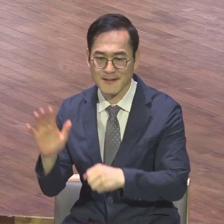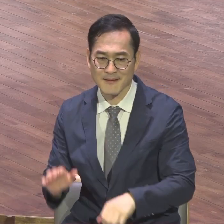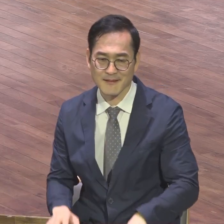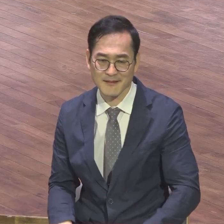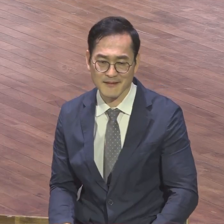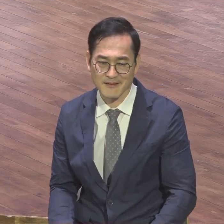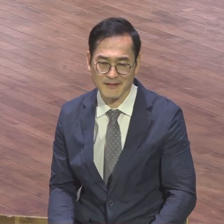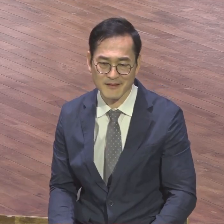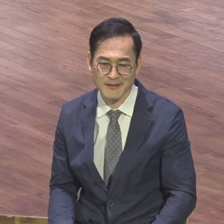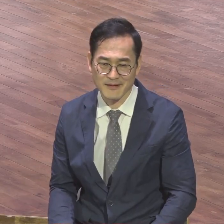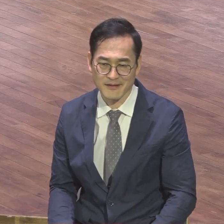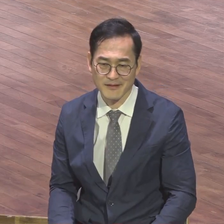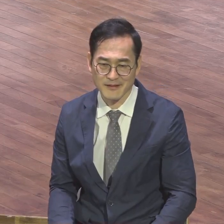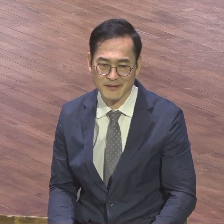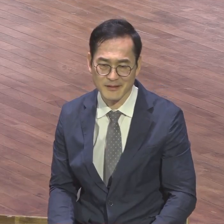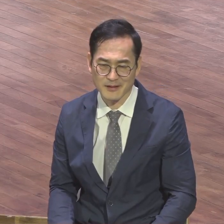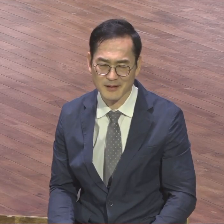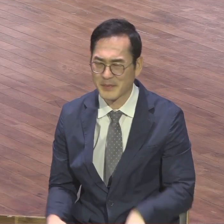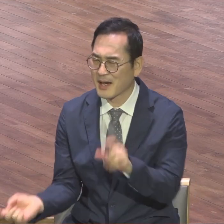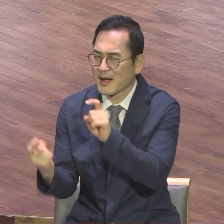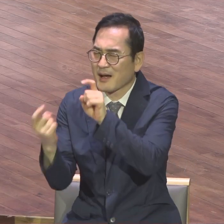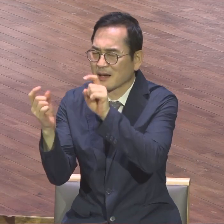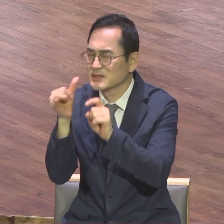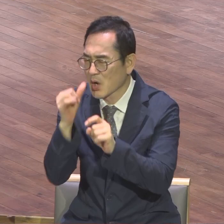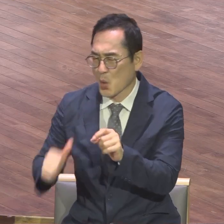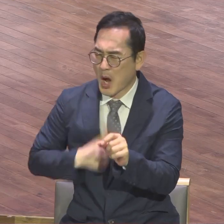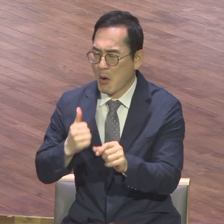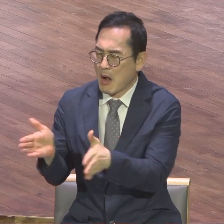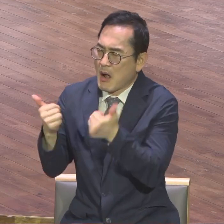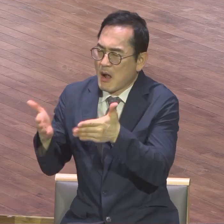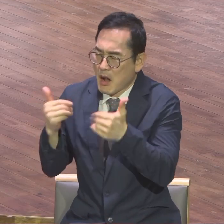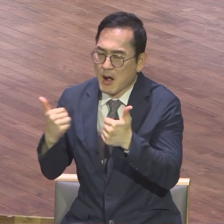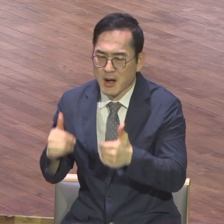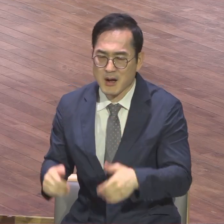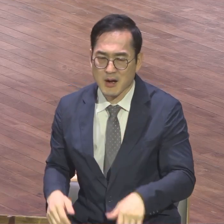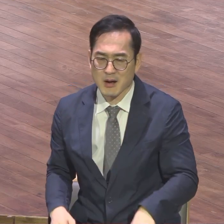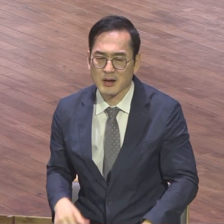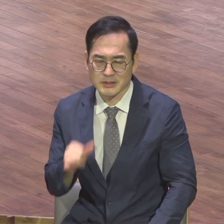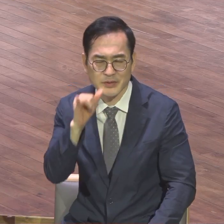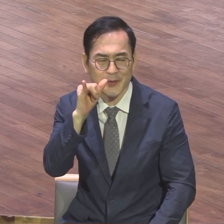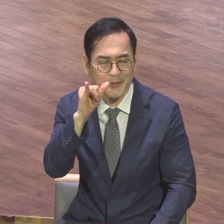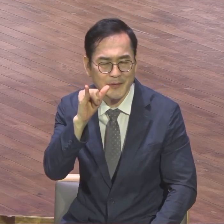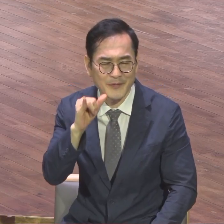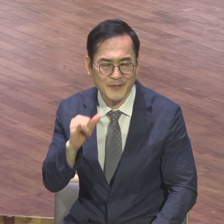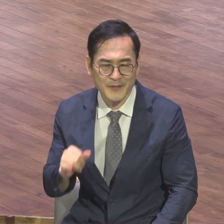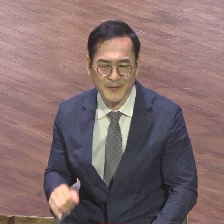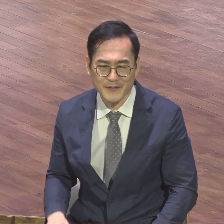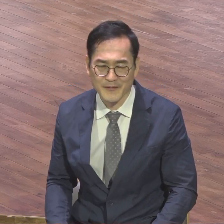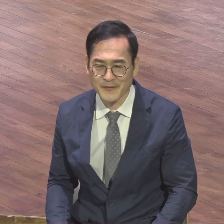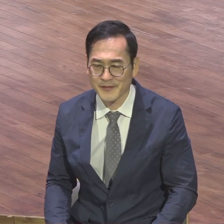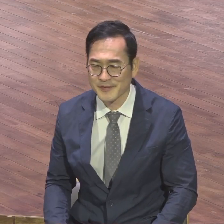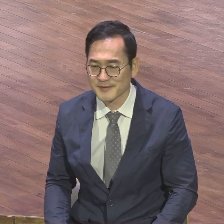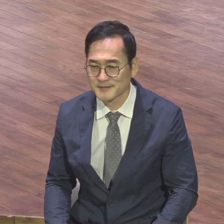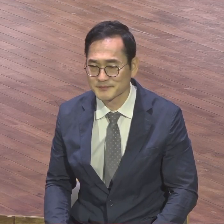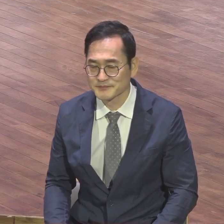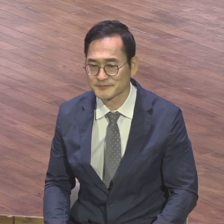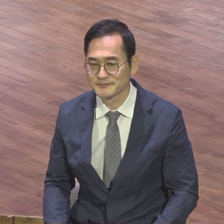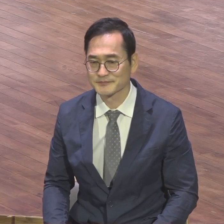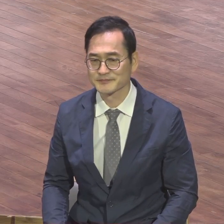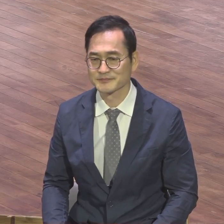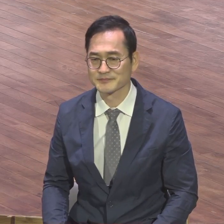할 일 얼마나 많겠어요. 사람이 살다 보면 그냥 화가 나고 그냥 맥살 잡고 싶고 때리고 싶고 쥐 밟고 싶고